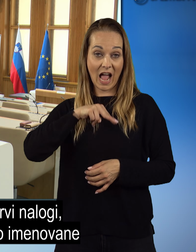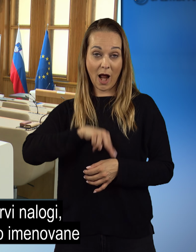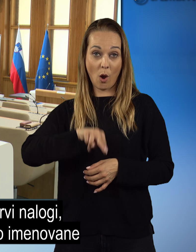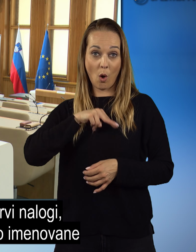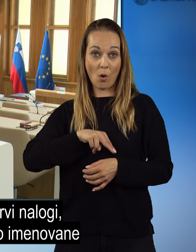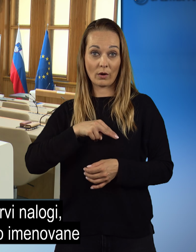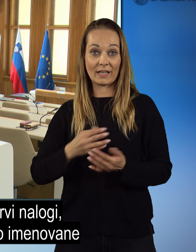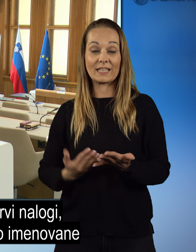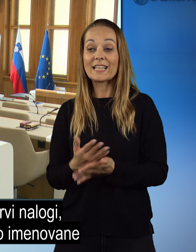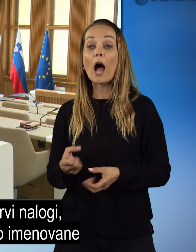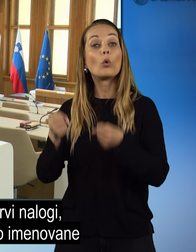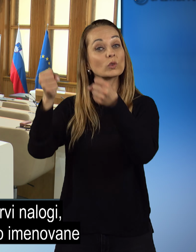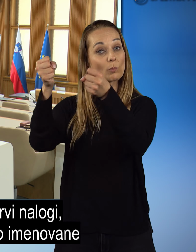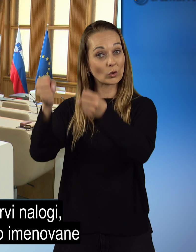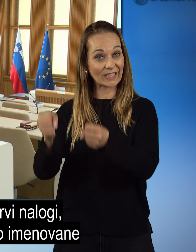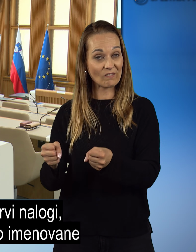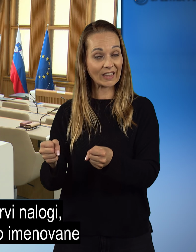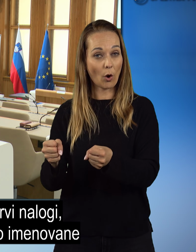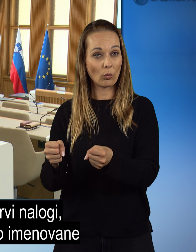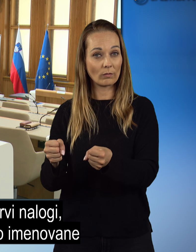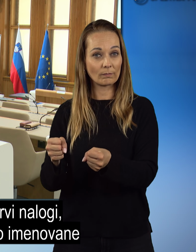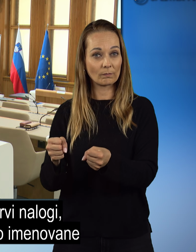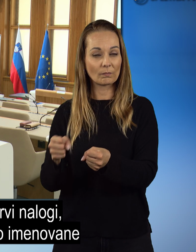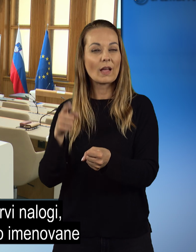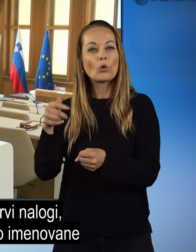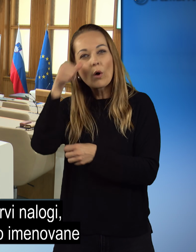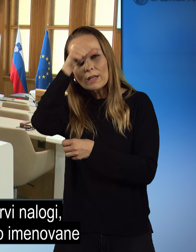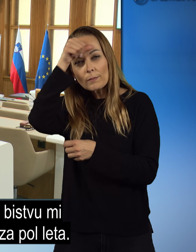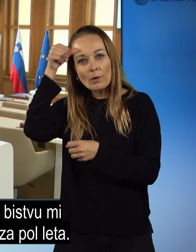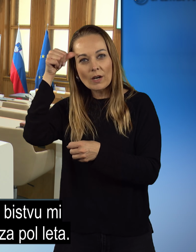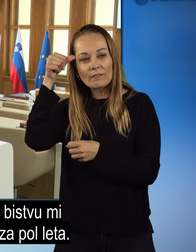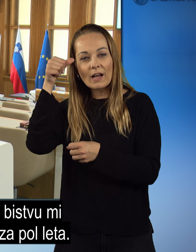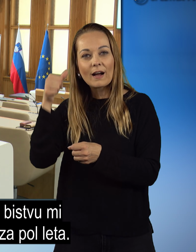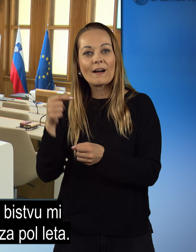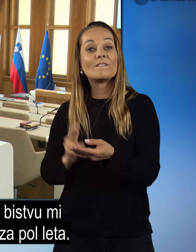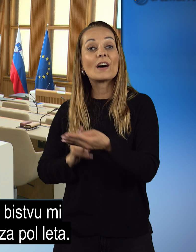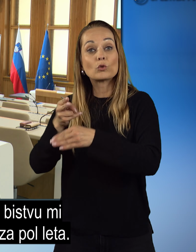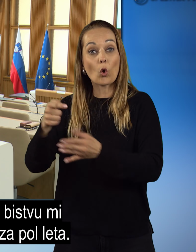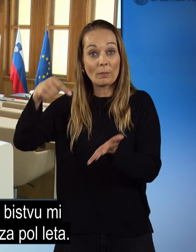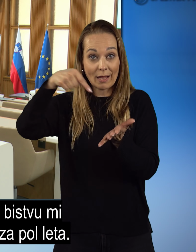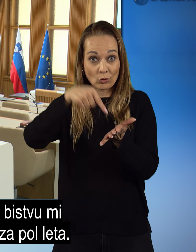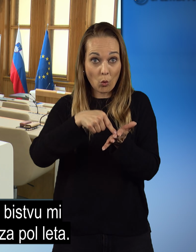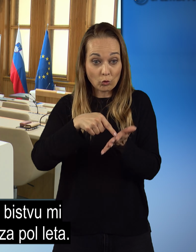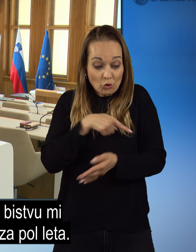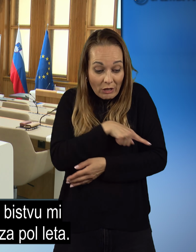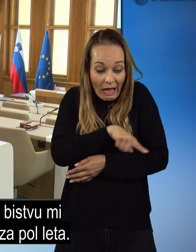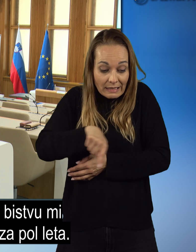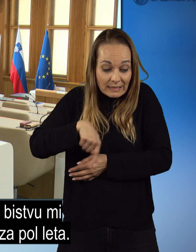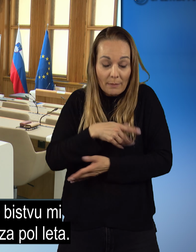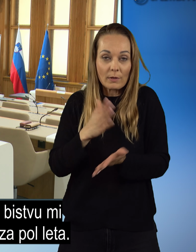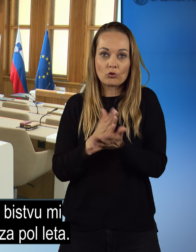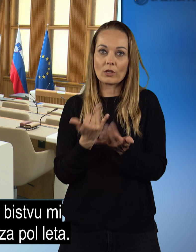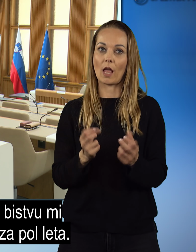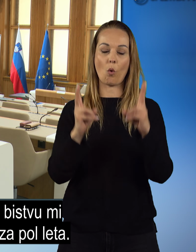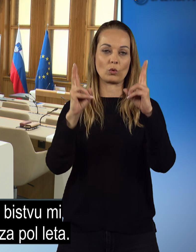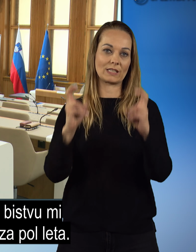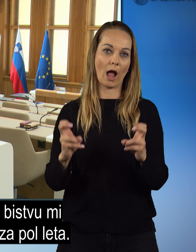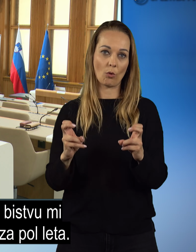nalogi, pri vzpostavitvi tako imenovane stopne točke, v bistvu mi se že